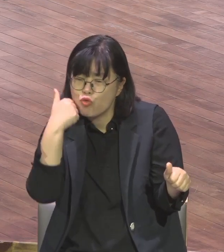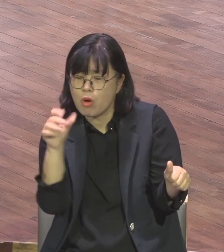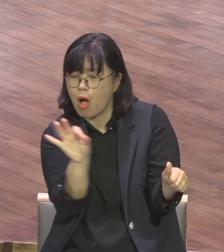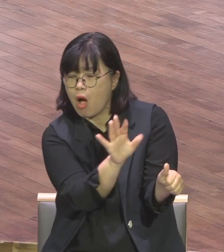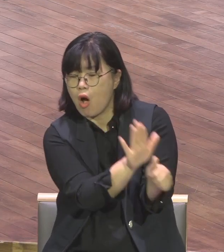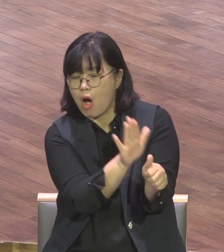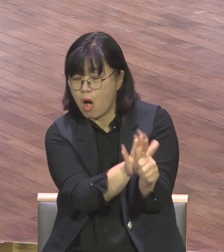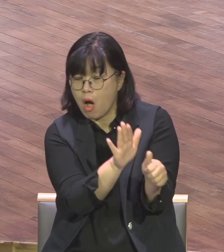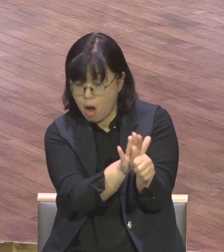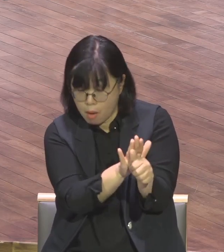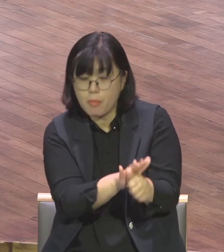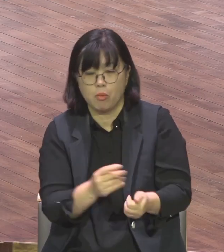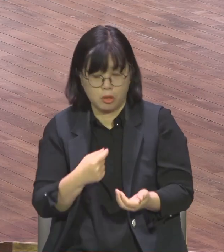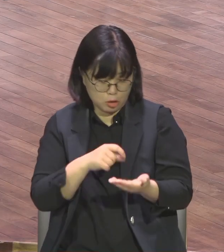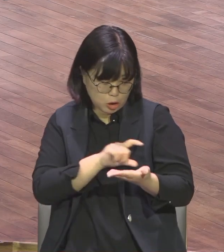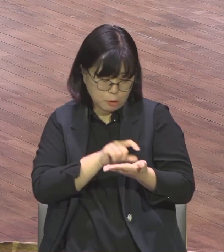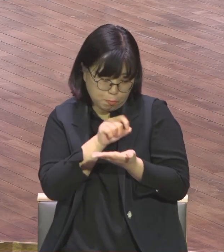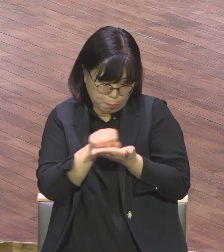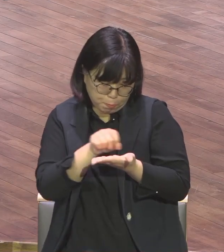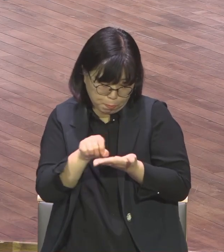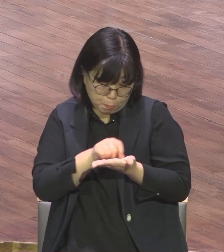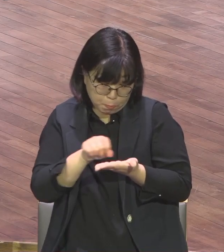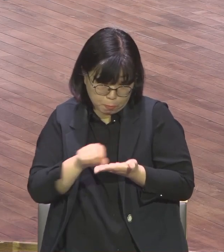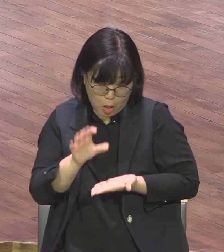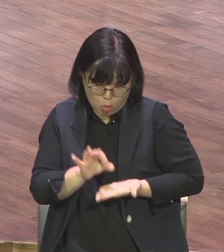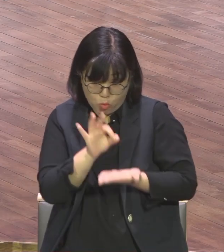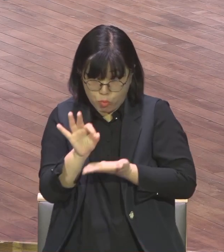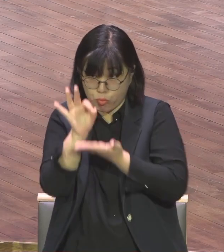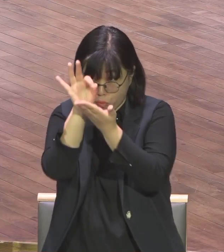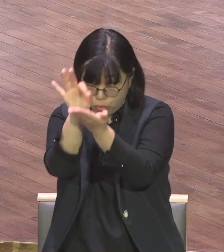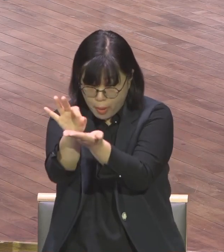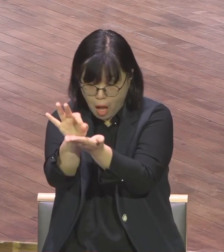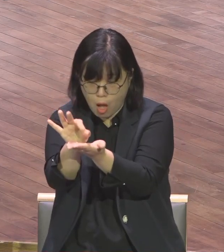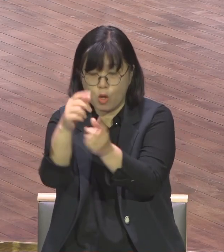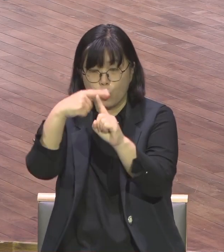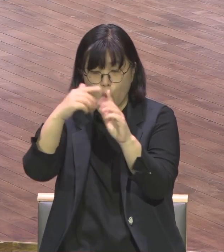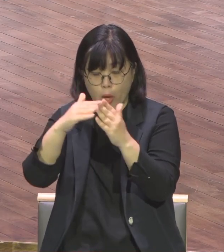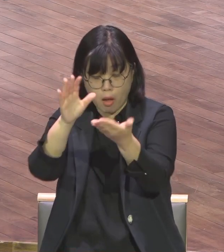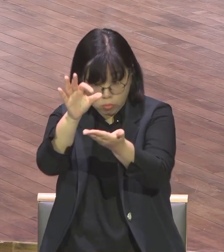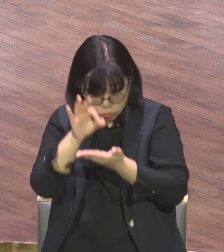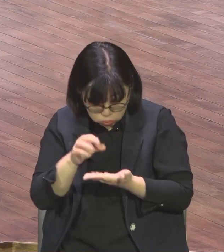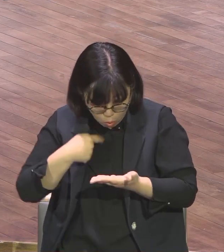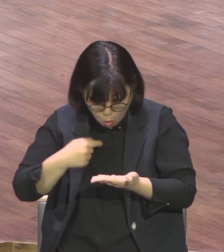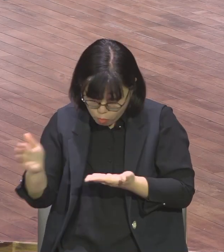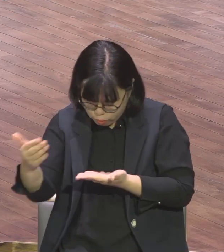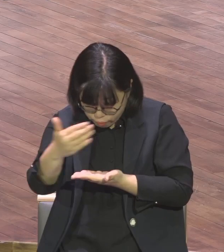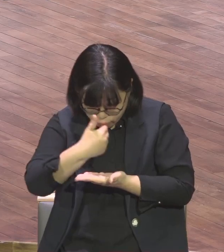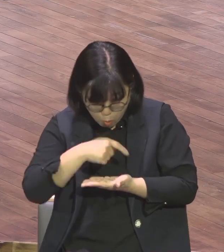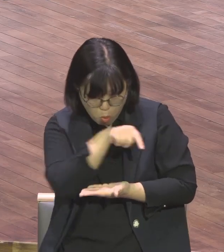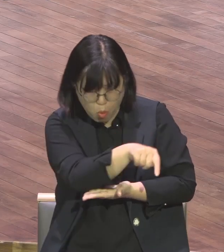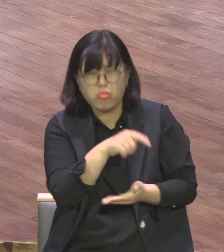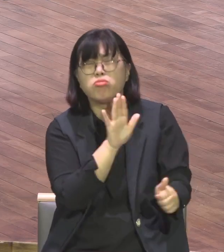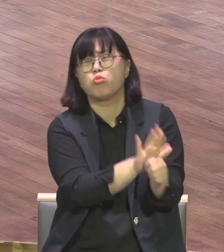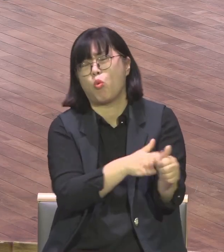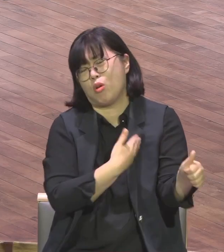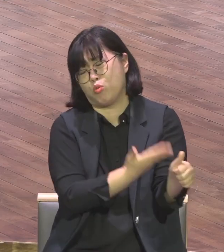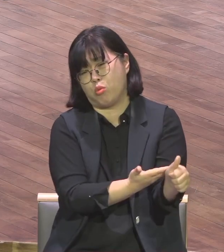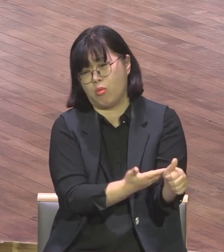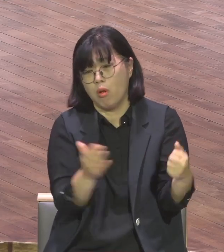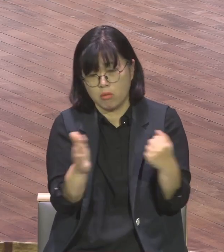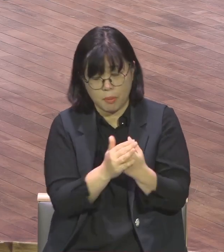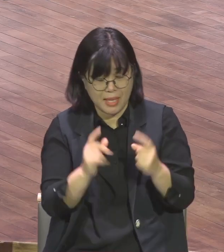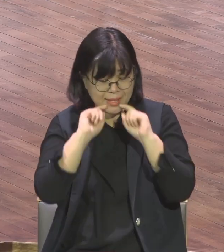개인적으로 그거 전부 다 틀린 거예요. 바른 신앙자 아니에요. 아멘. 네. 여러분 나중에 해놓고